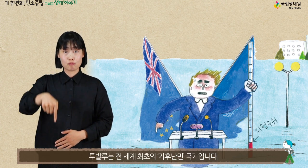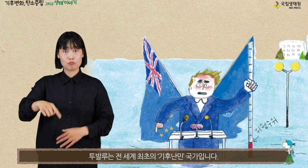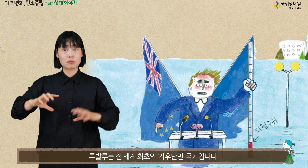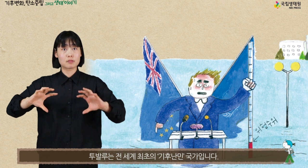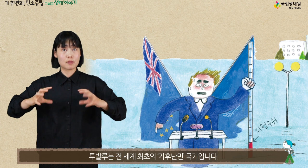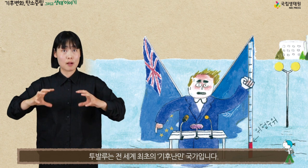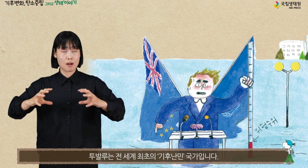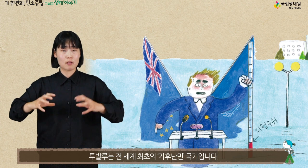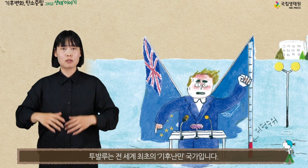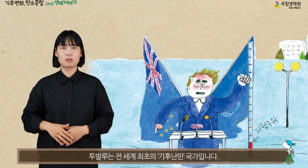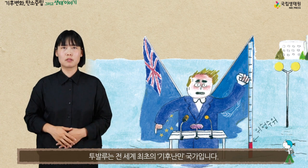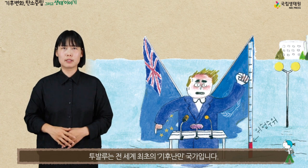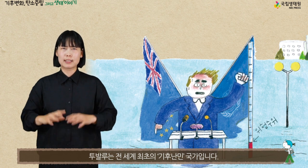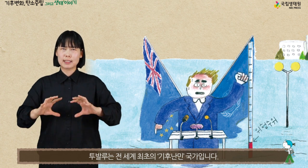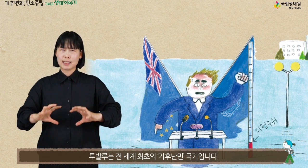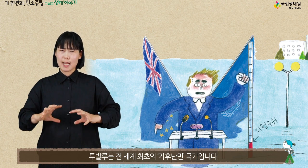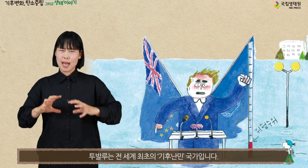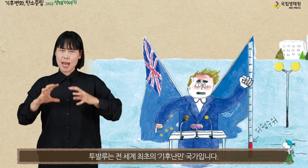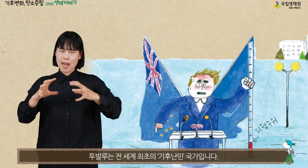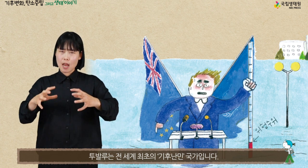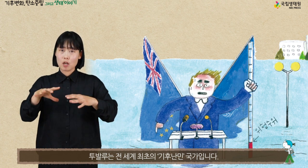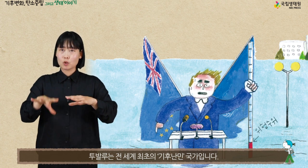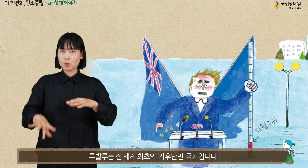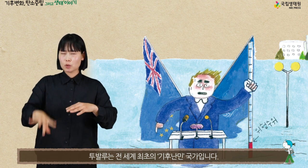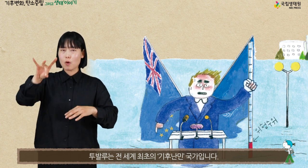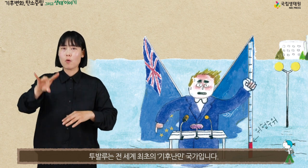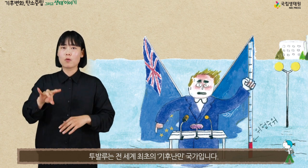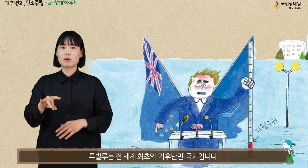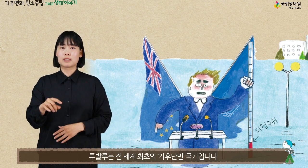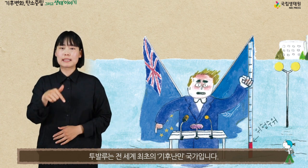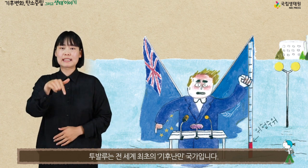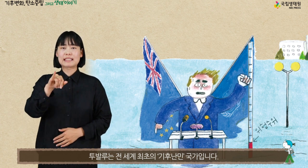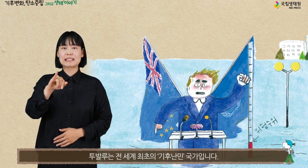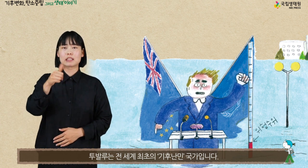투발루는 전 세계 최초의 기후 난민 국가입니다.